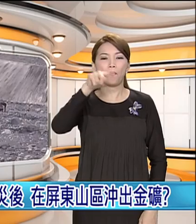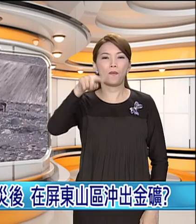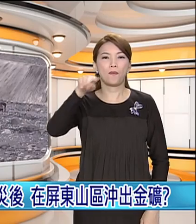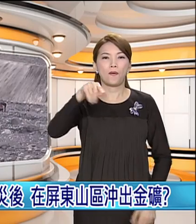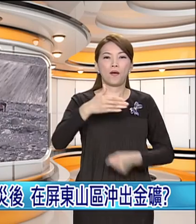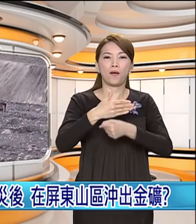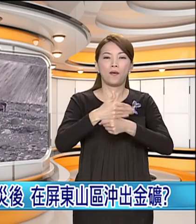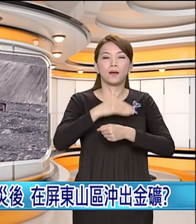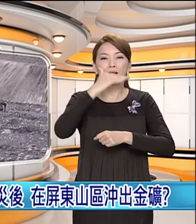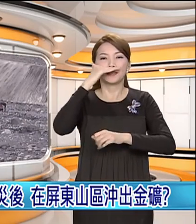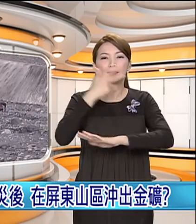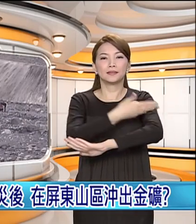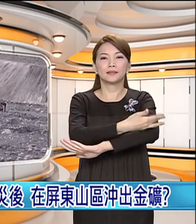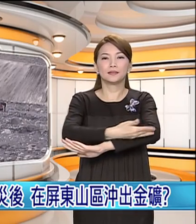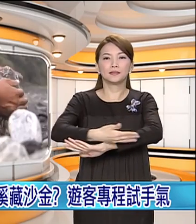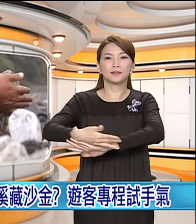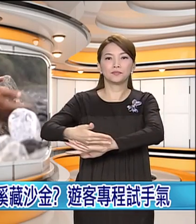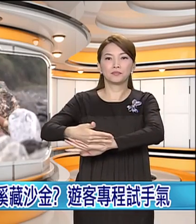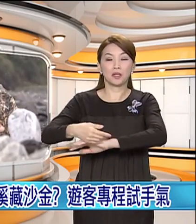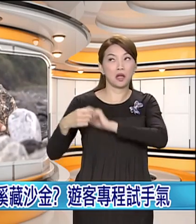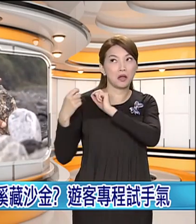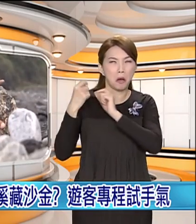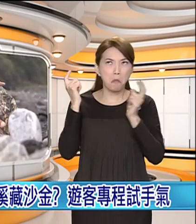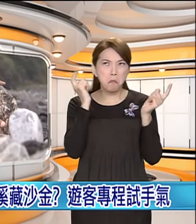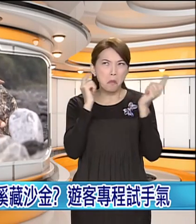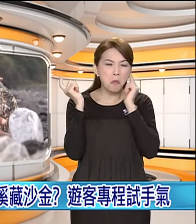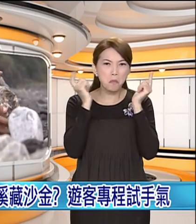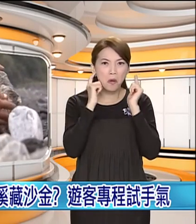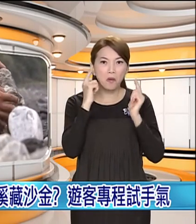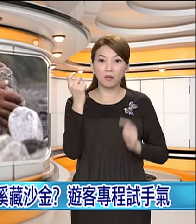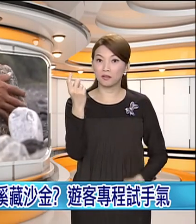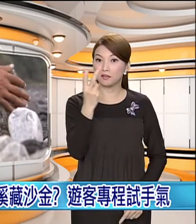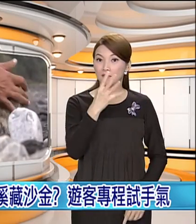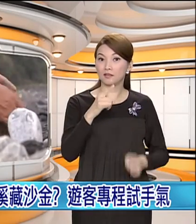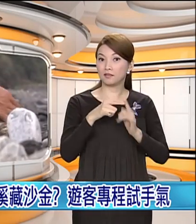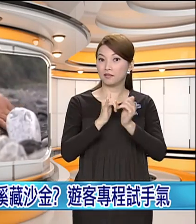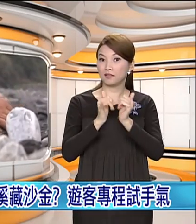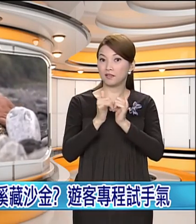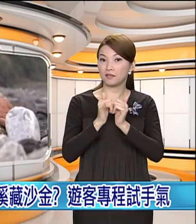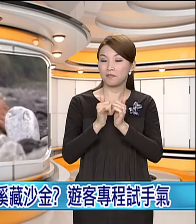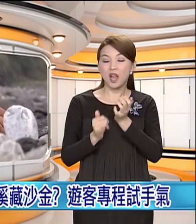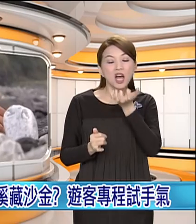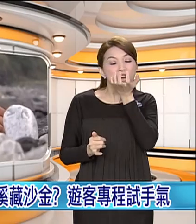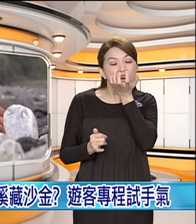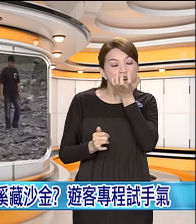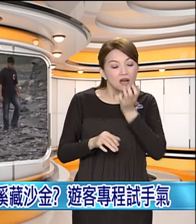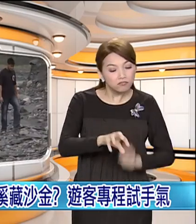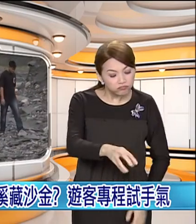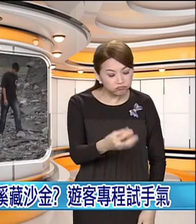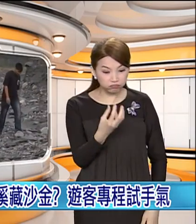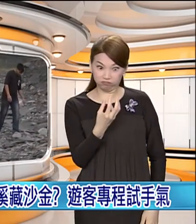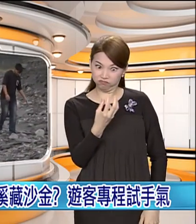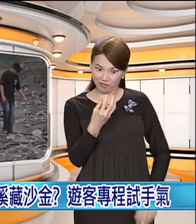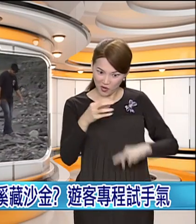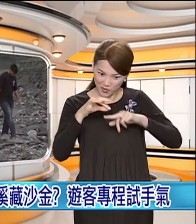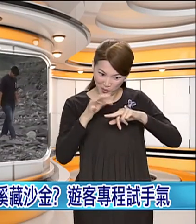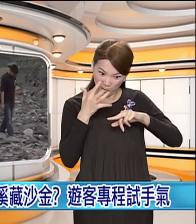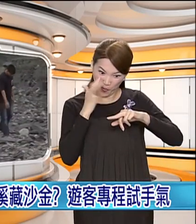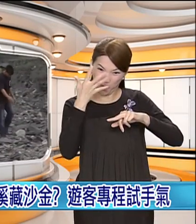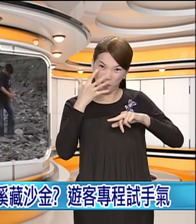众捡到了疑似含有沙金的石头。当地的居民说，在部落的口述历